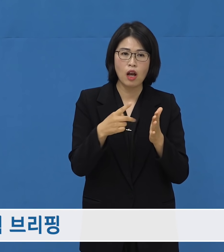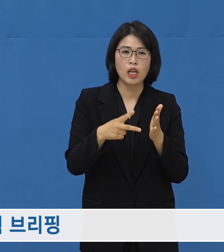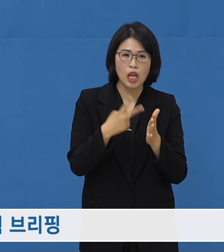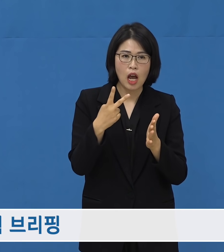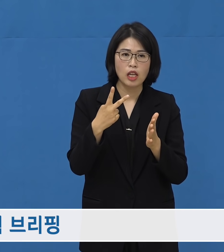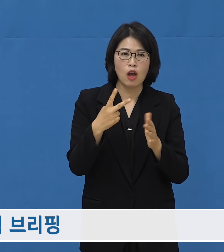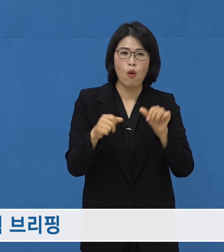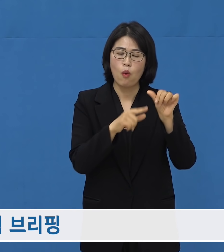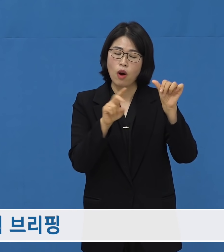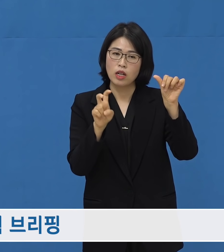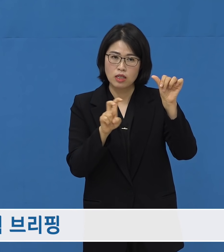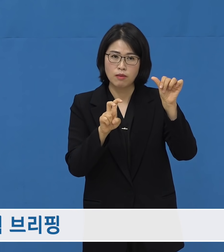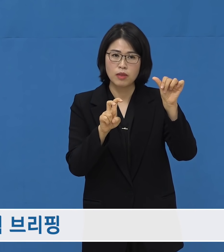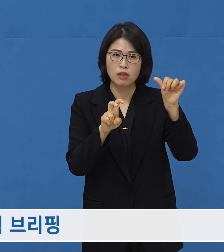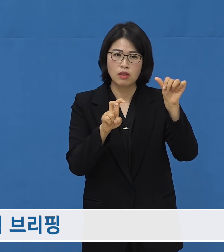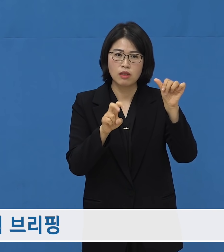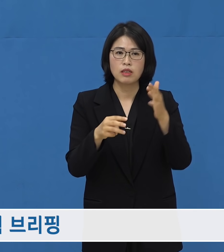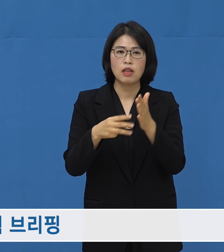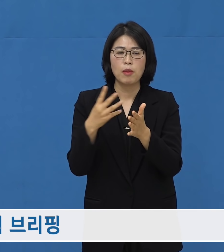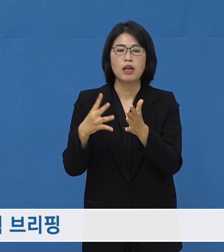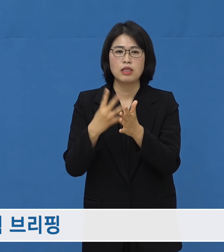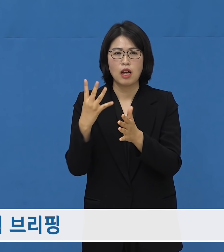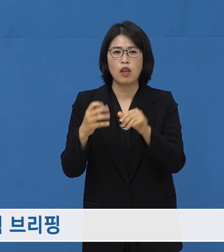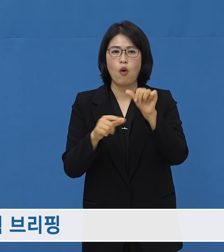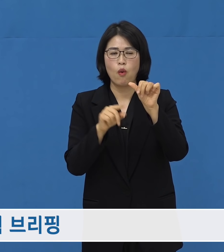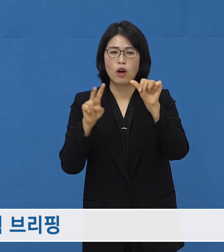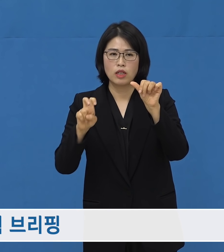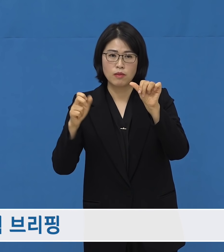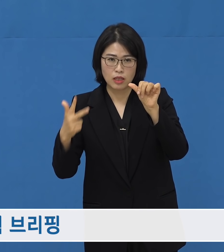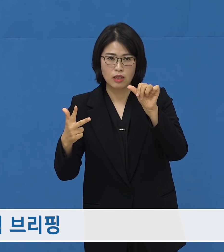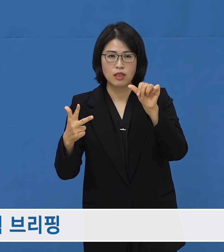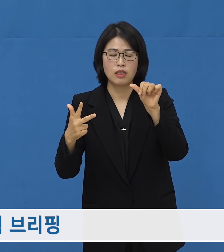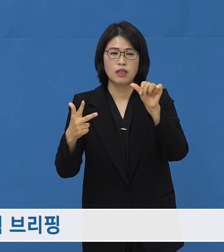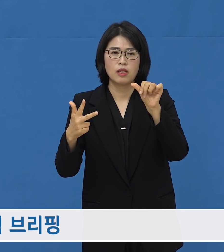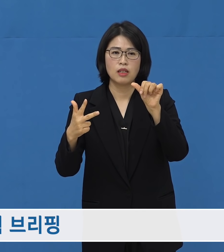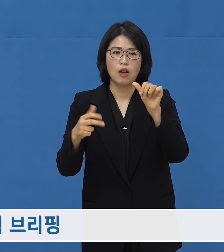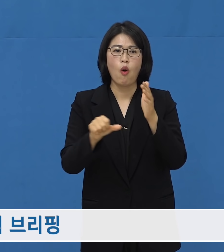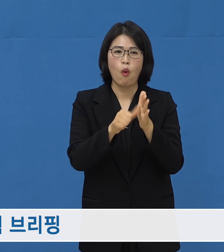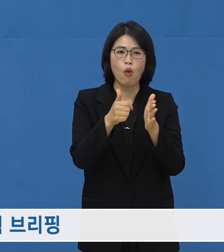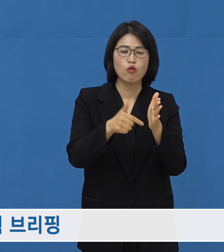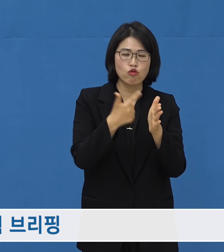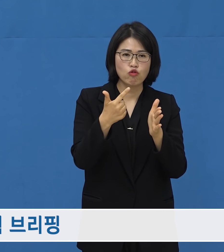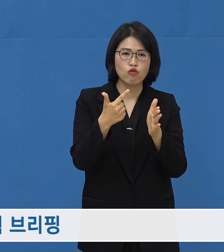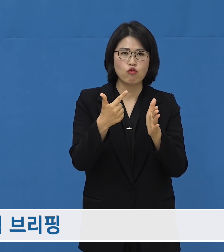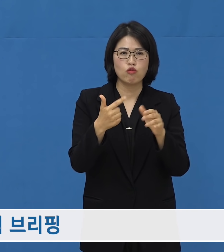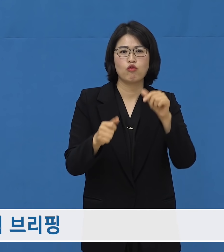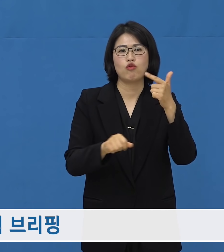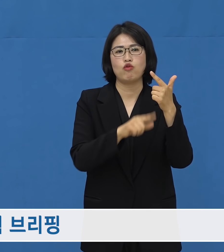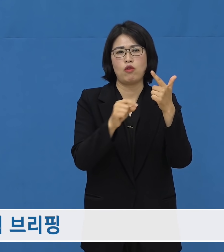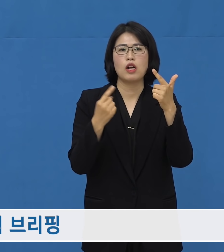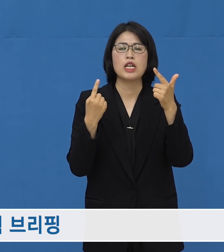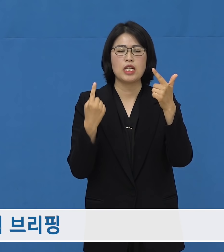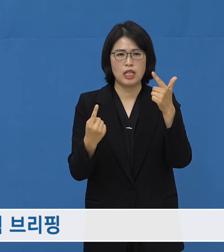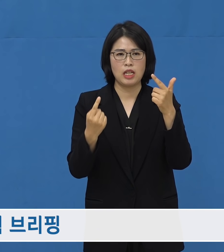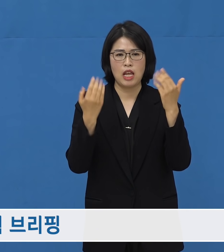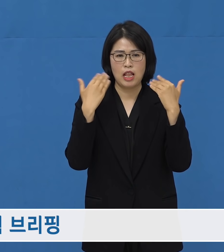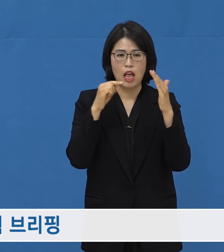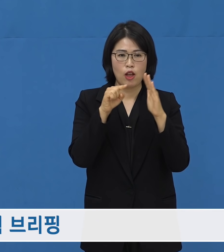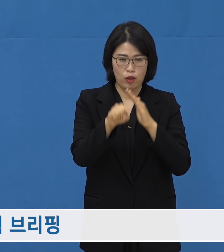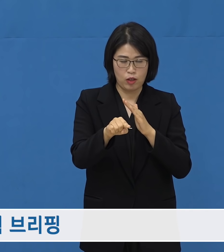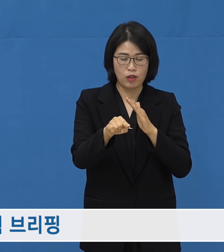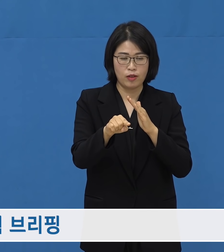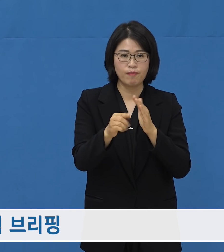5월 20일, 3, 4학년은 5월 27일, 5, 6학년은 6월 1일에